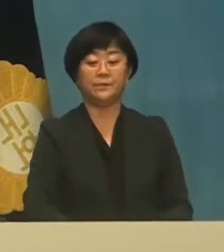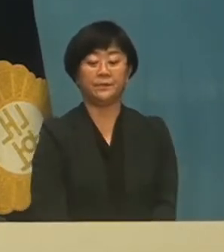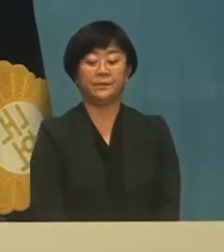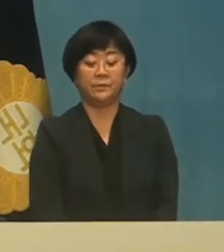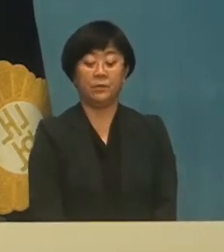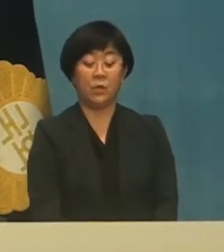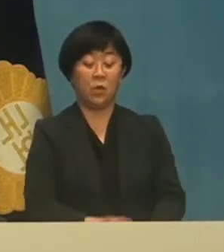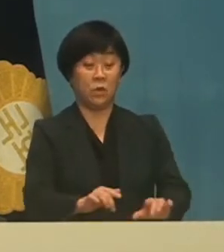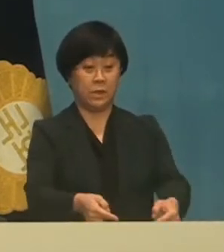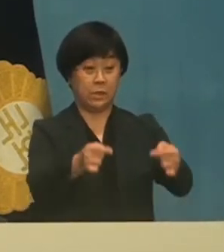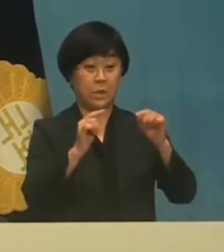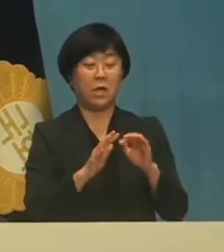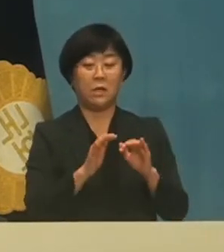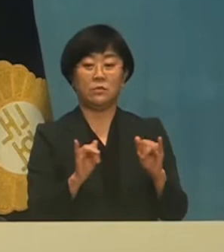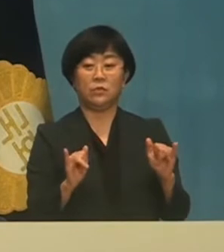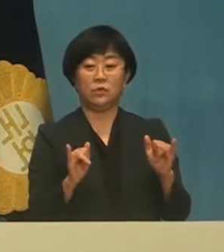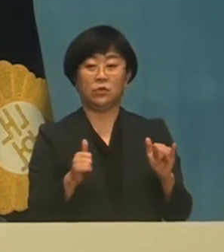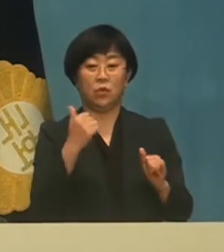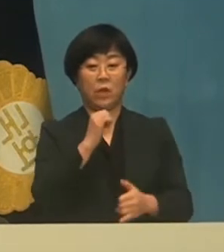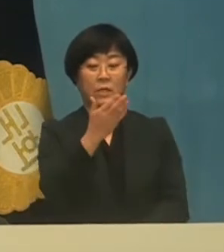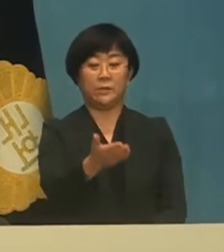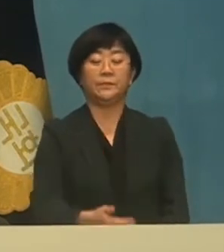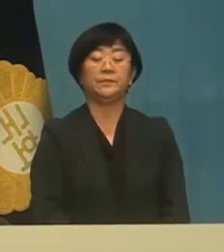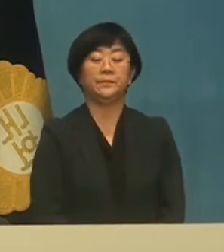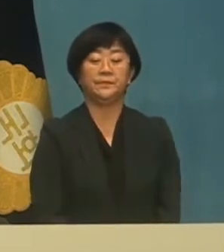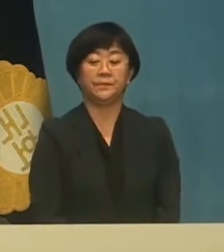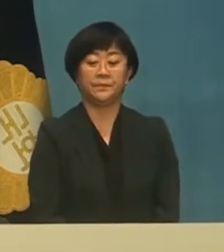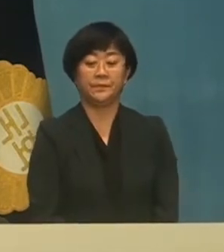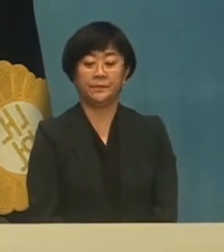먼저 오늘 참석하신 분들을 소개하겠습니다.